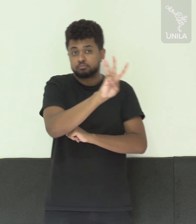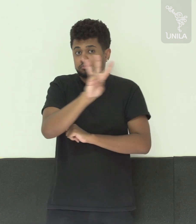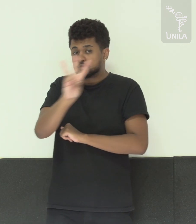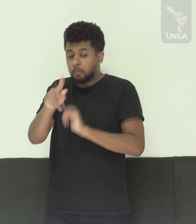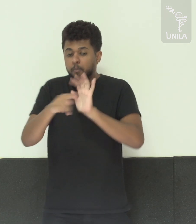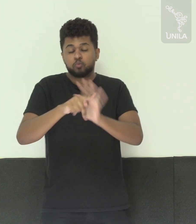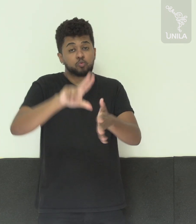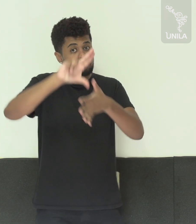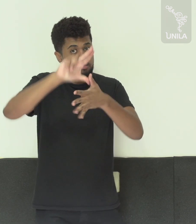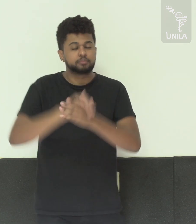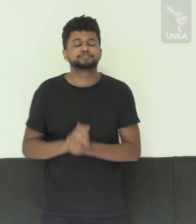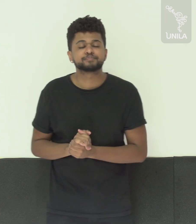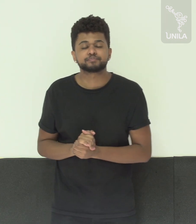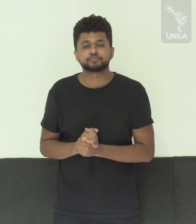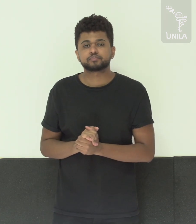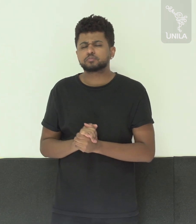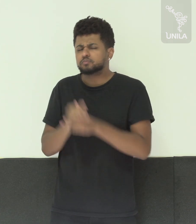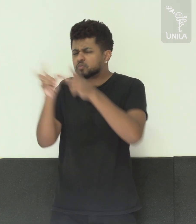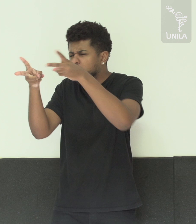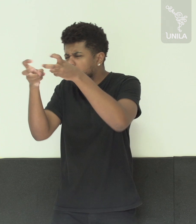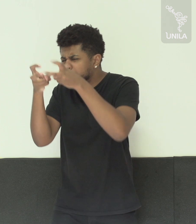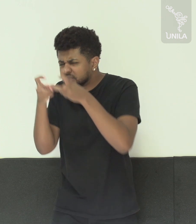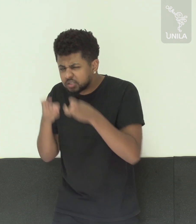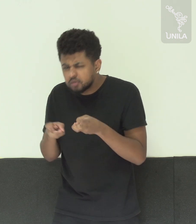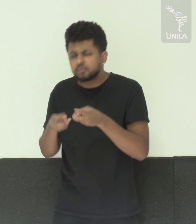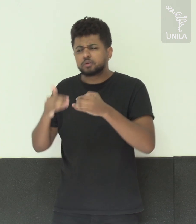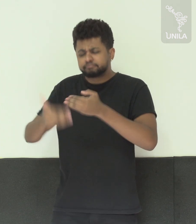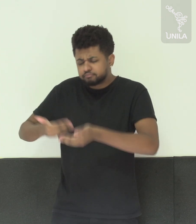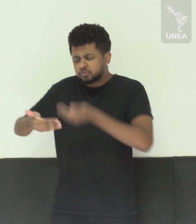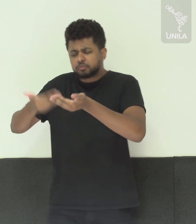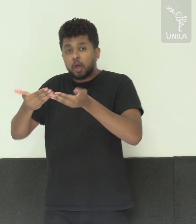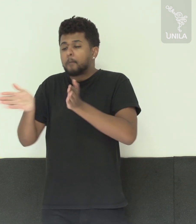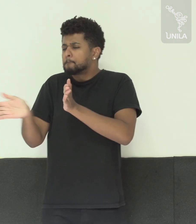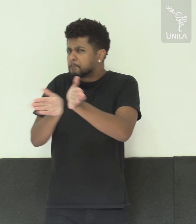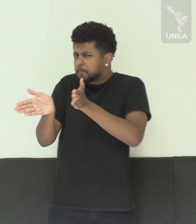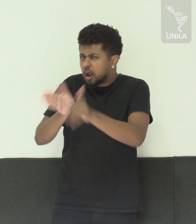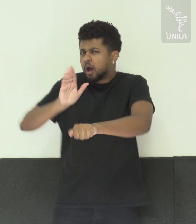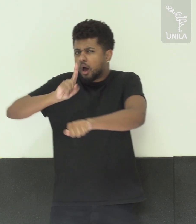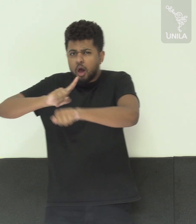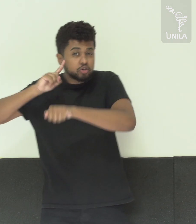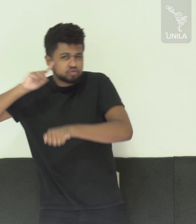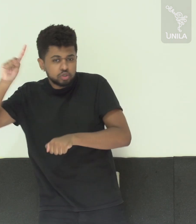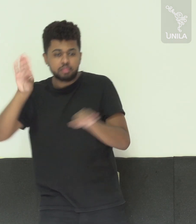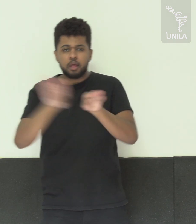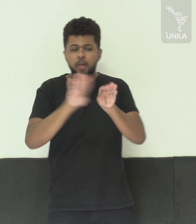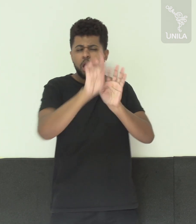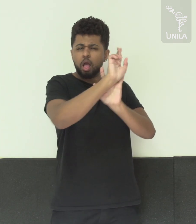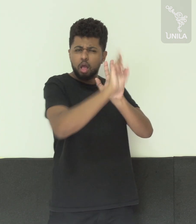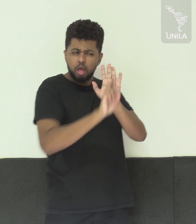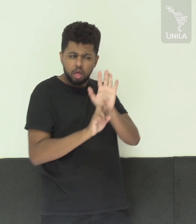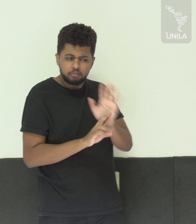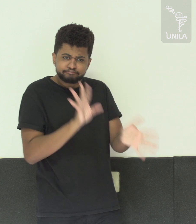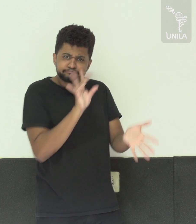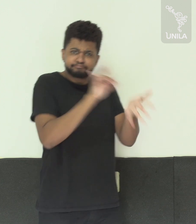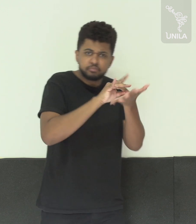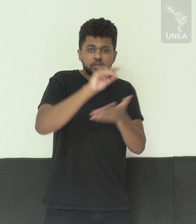UNILA. Observar os procedimentos e prazos estabelecidos nos editais e nas normas que regulamentam o